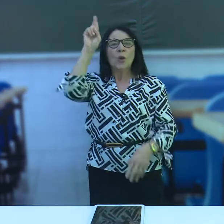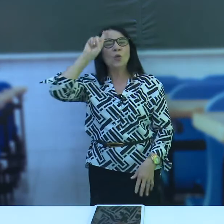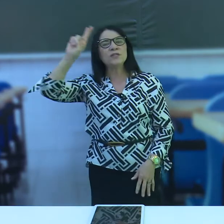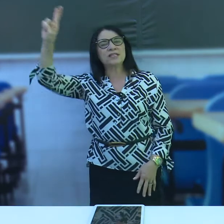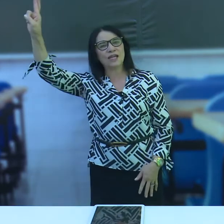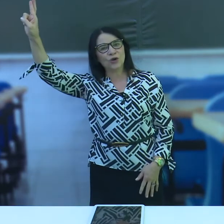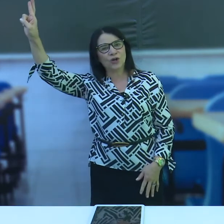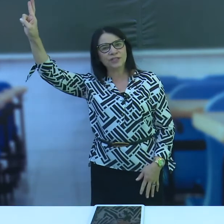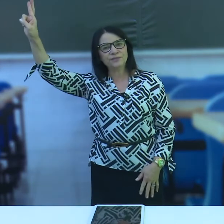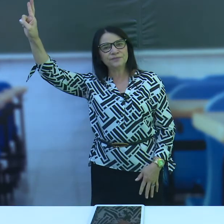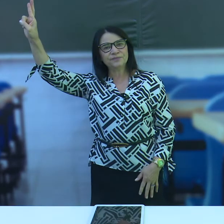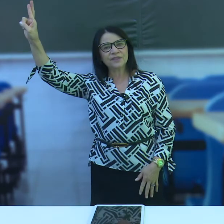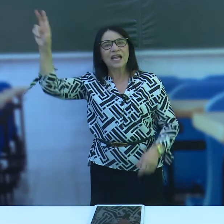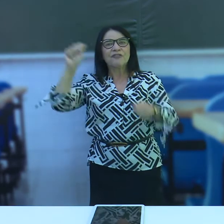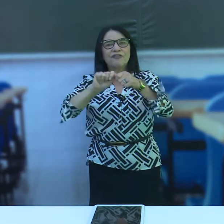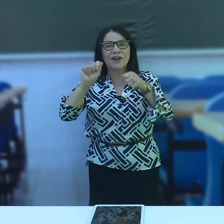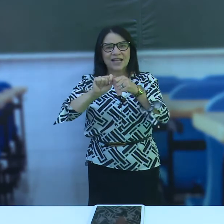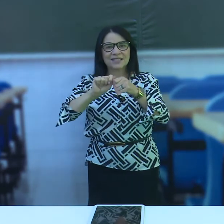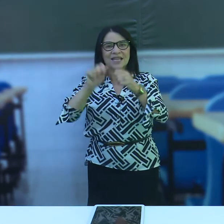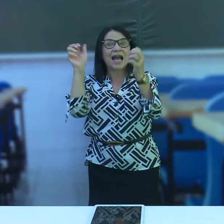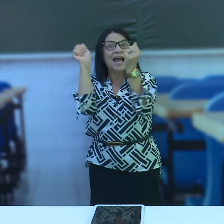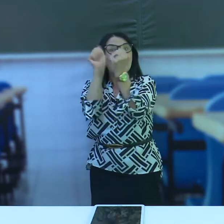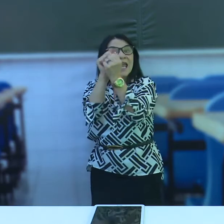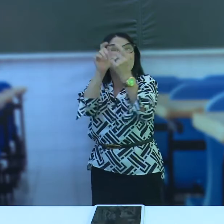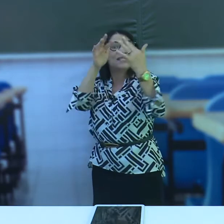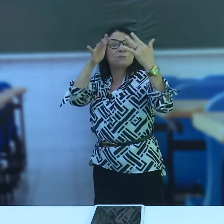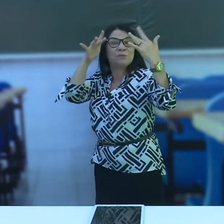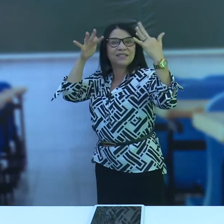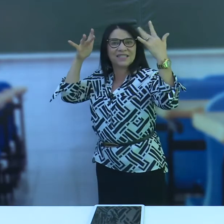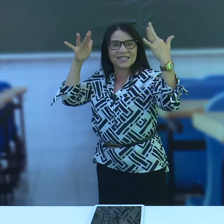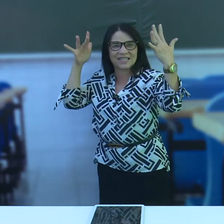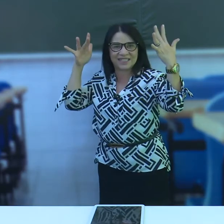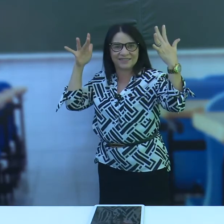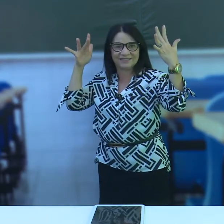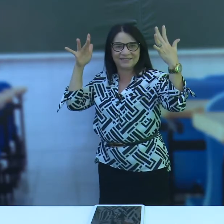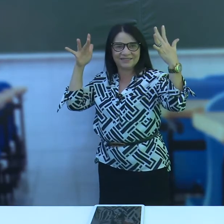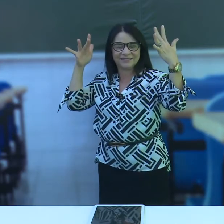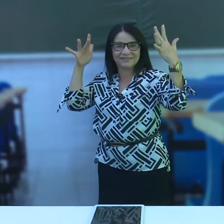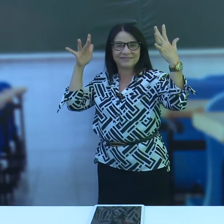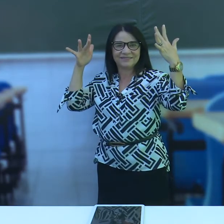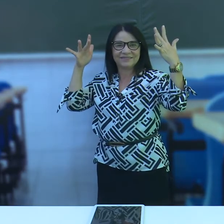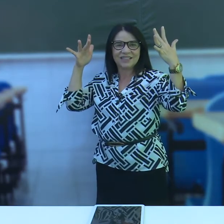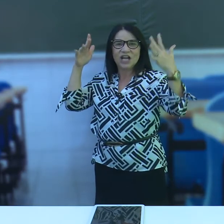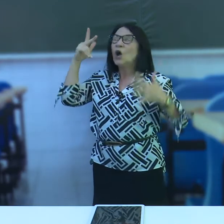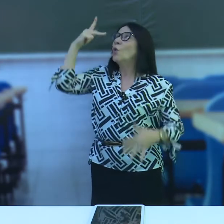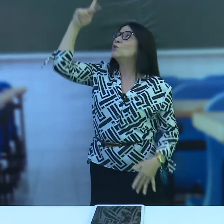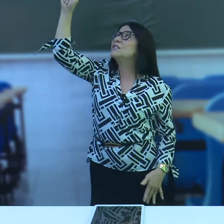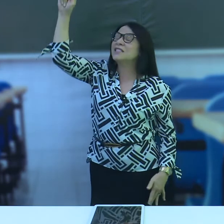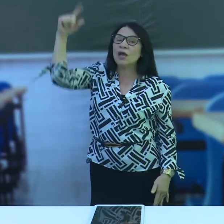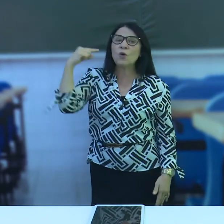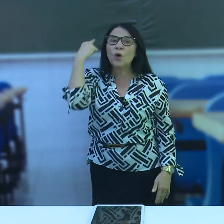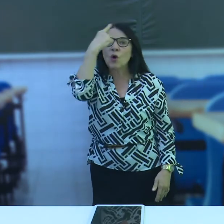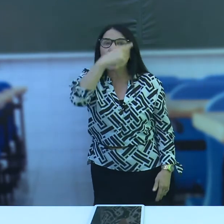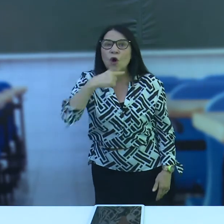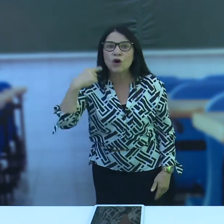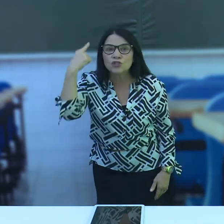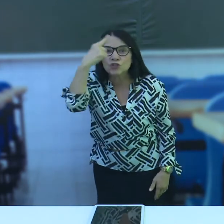O Senhor faça resplandecer o seu